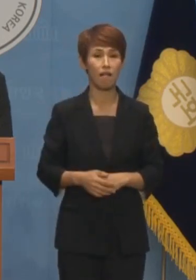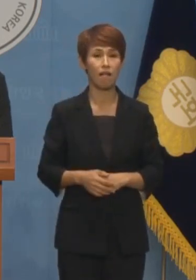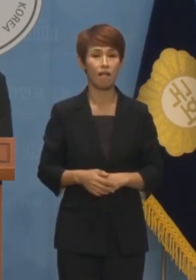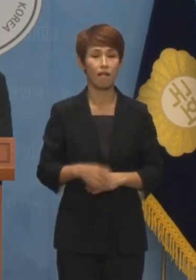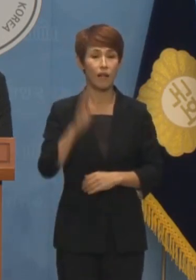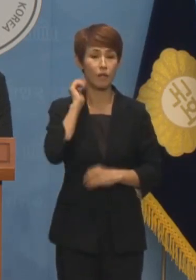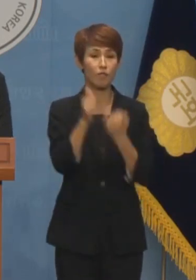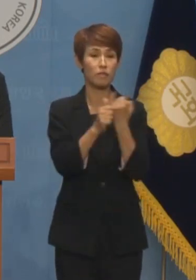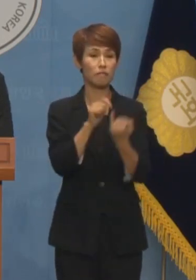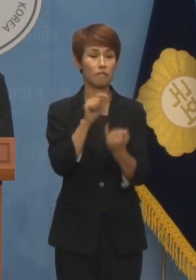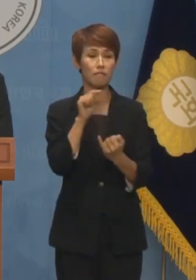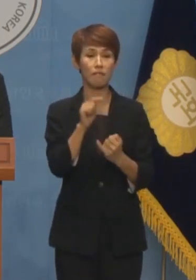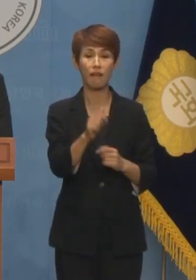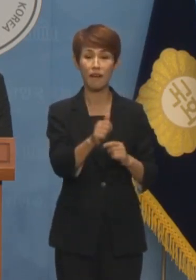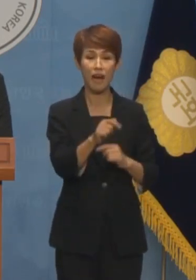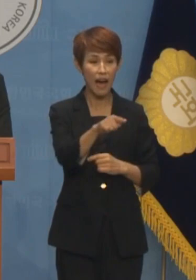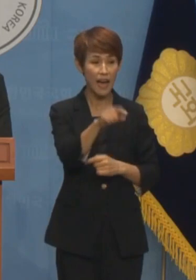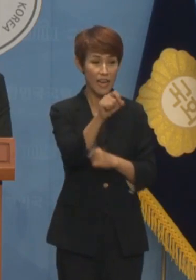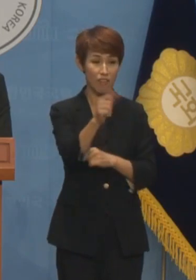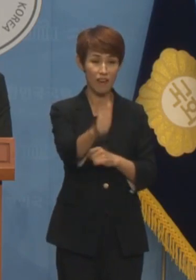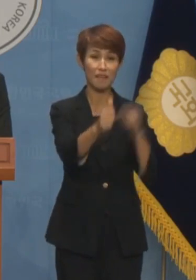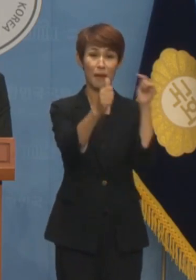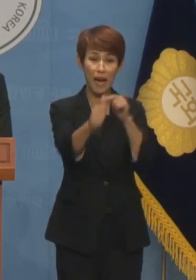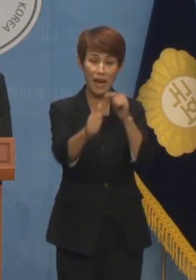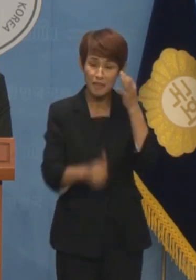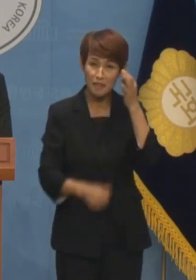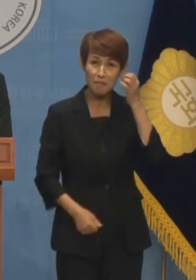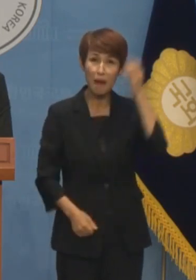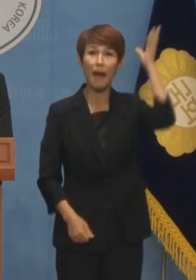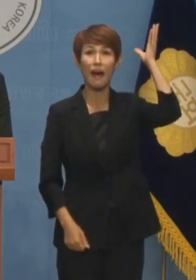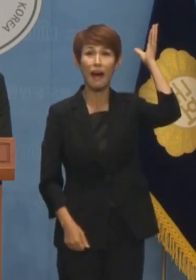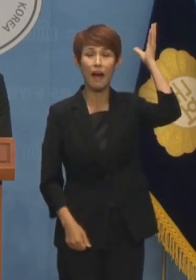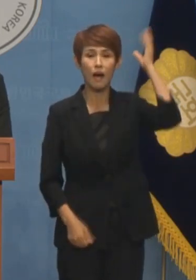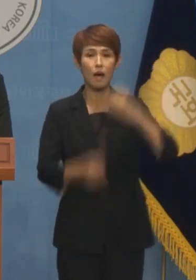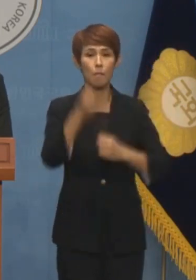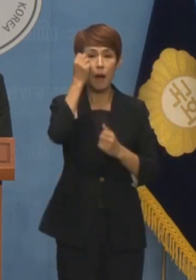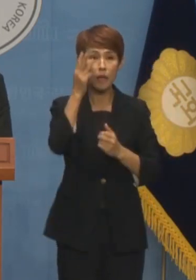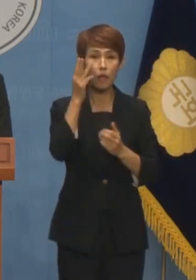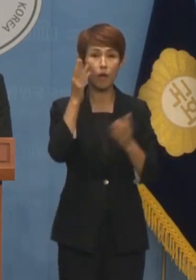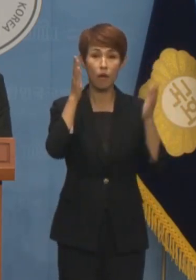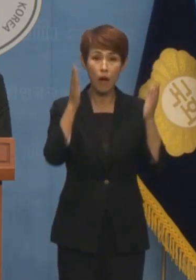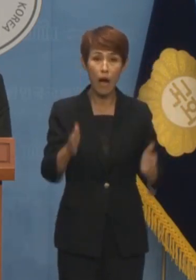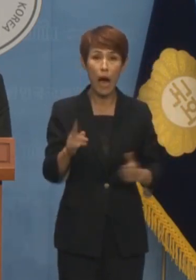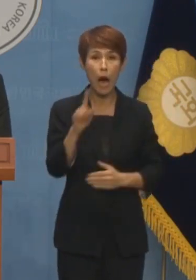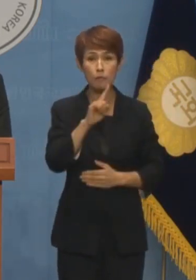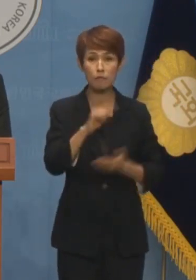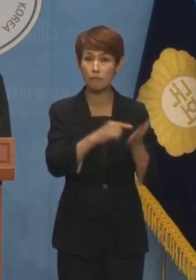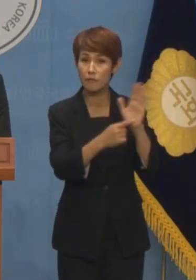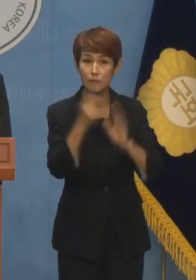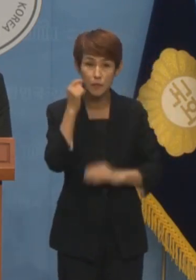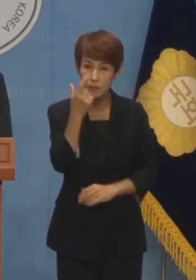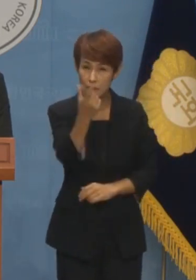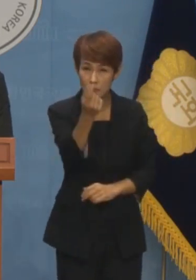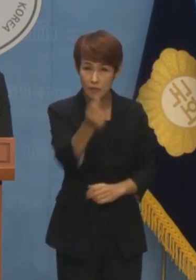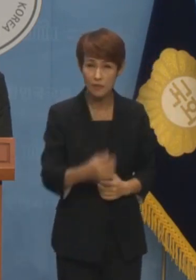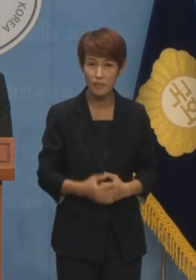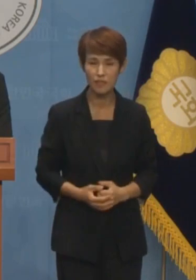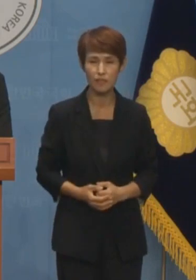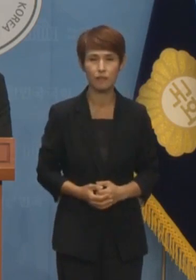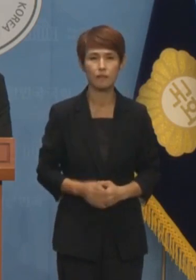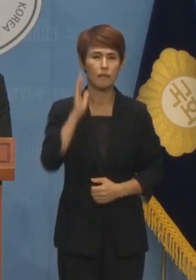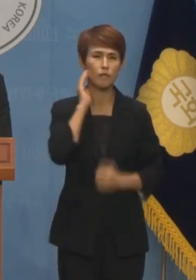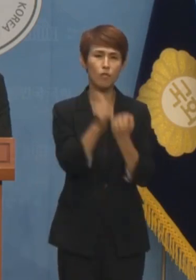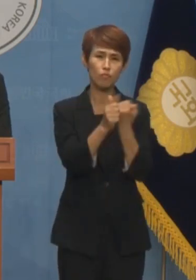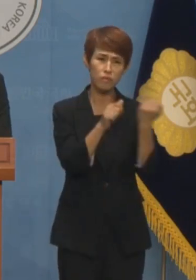김건희 여사도 깜빡 잊었으니 지난 8개월 동안 아무런 해명도 못했던 것 아닙니까? 김건희